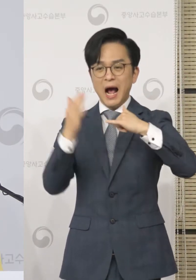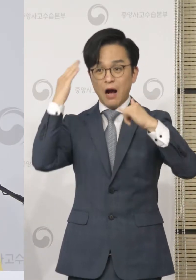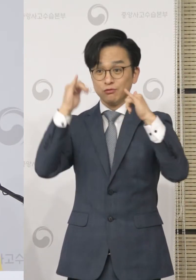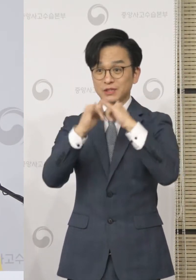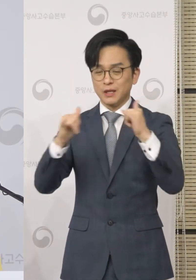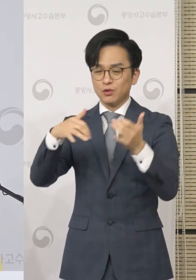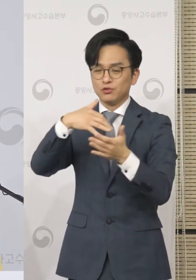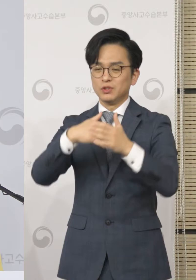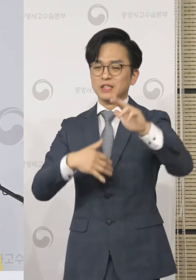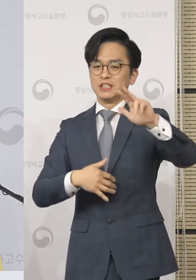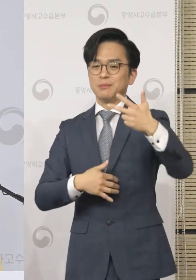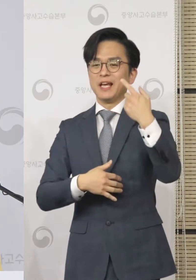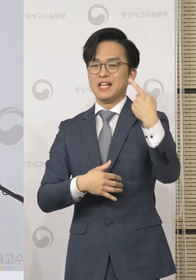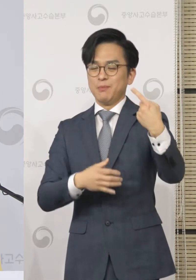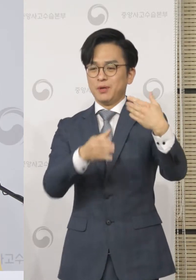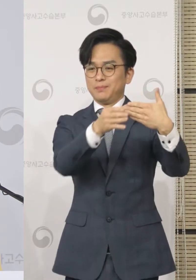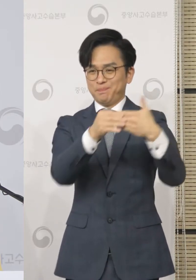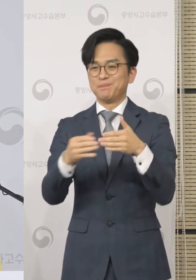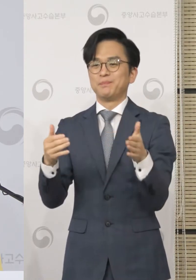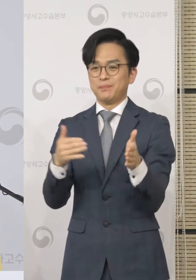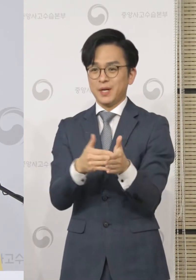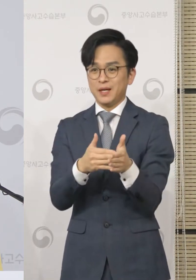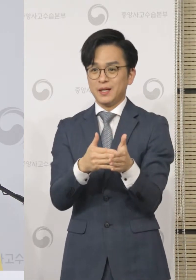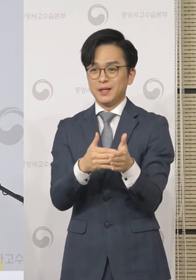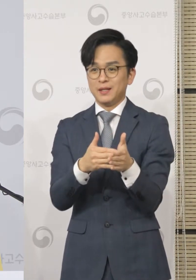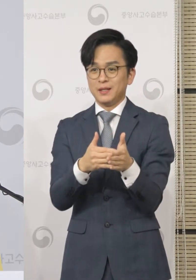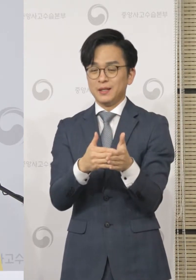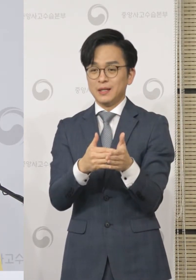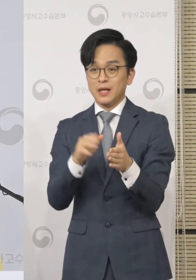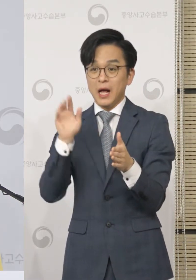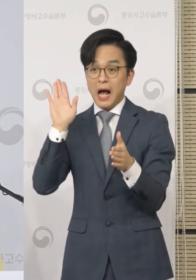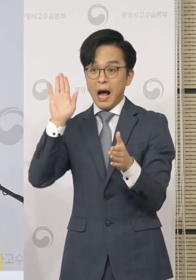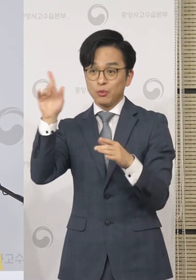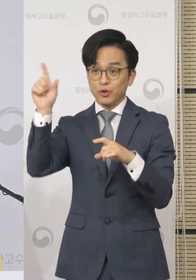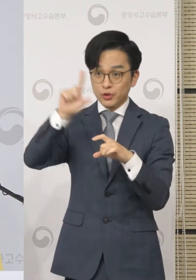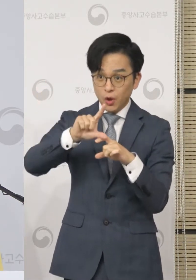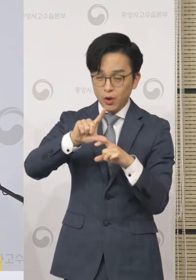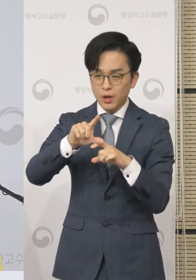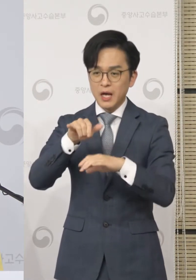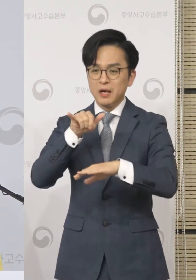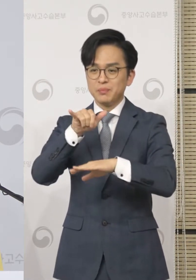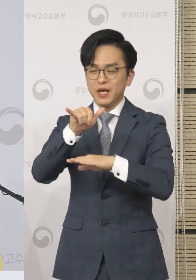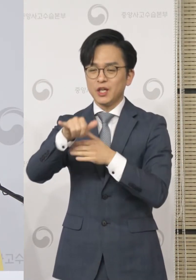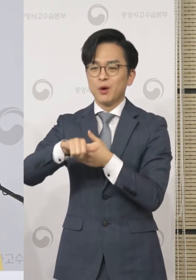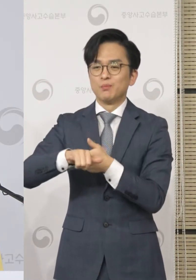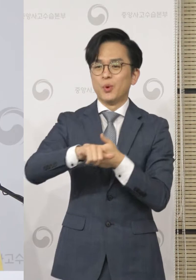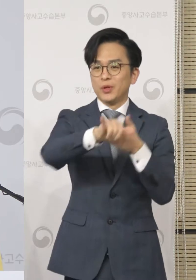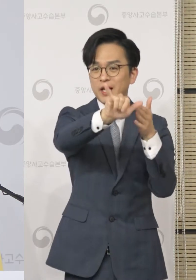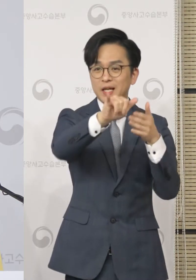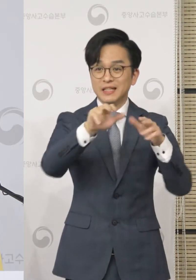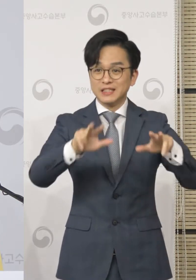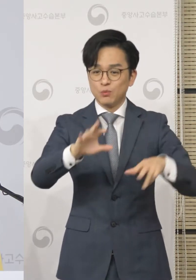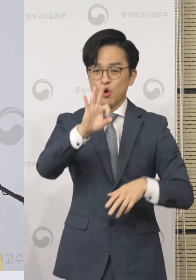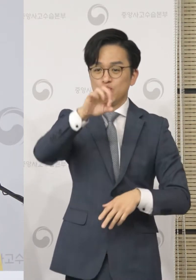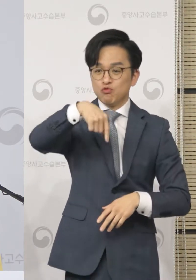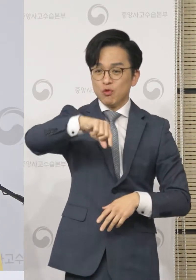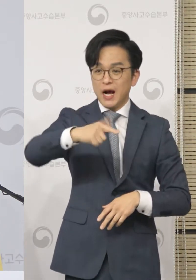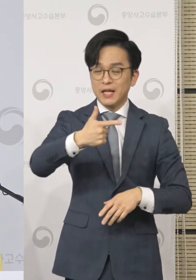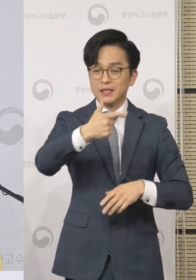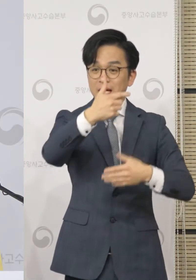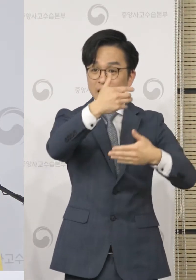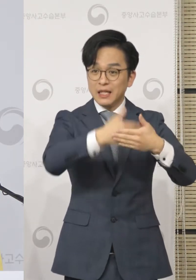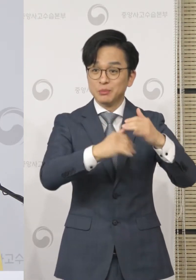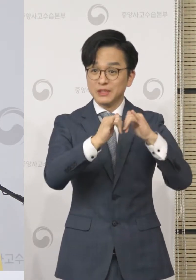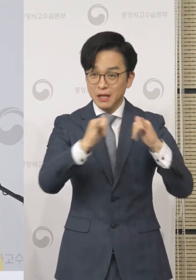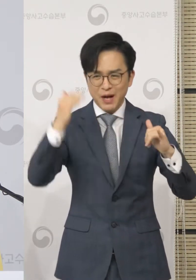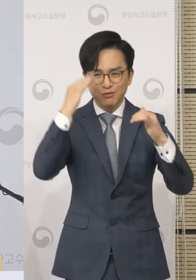지역 제외 국민을 귀국시킨 데 이어 임시항공편 한 편을 추가로 투입해서 남은 제외 국민을